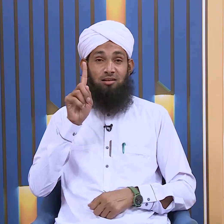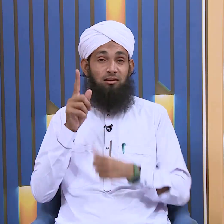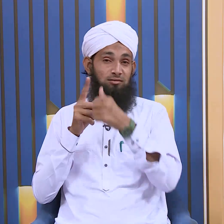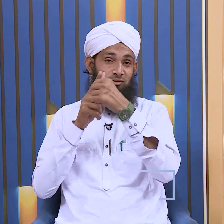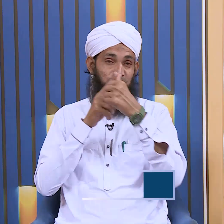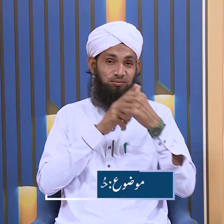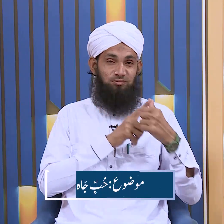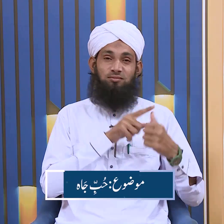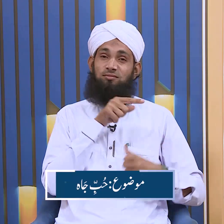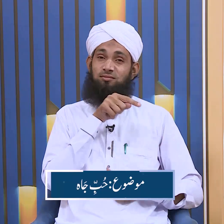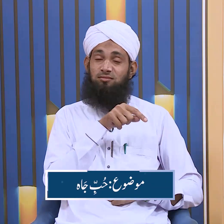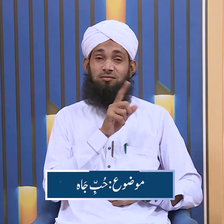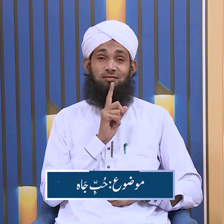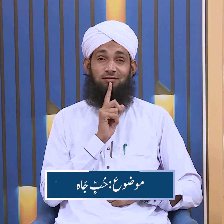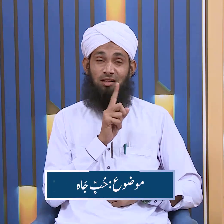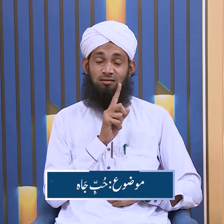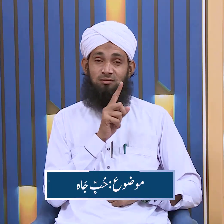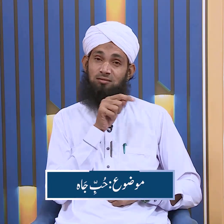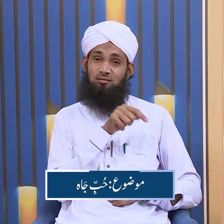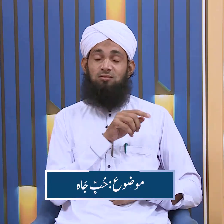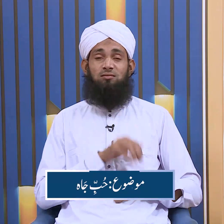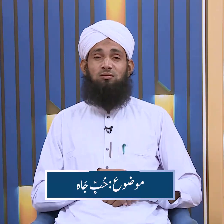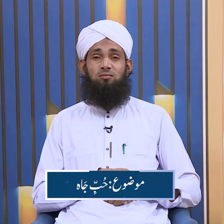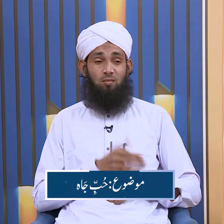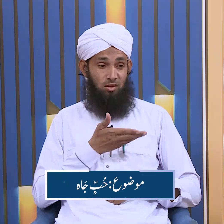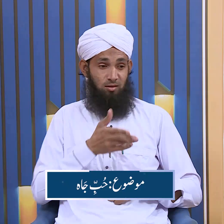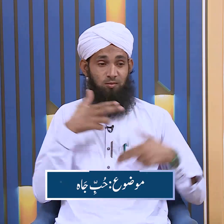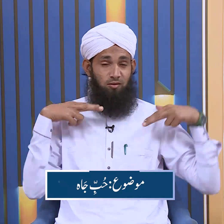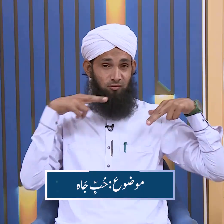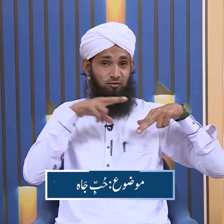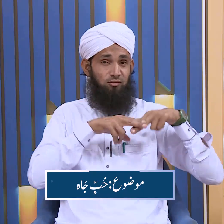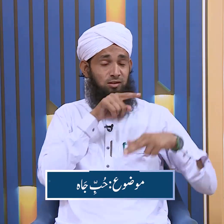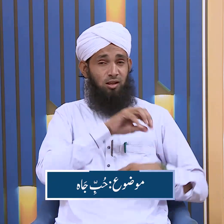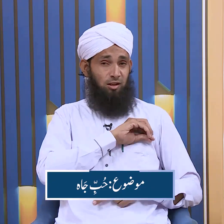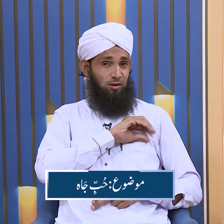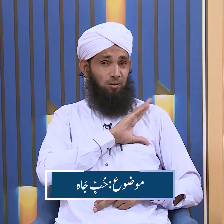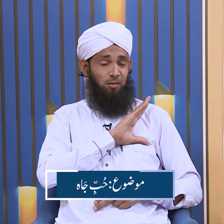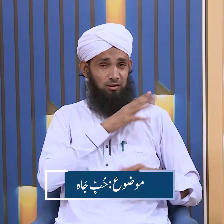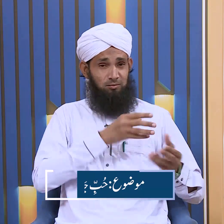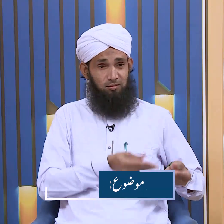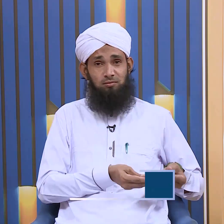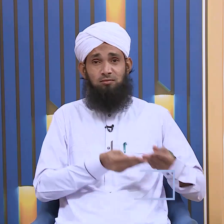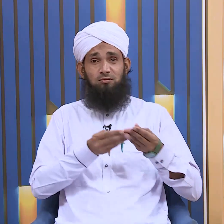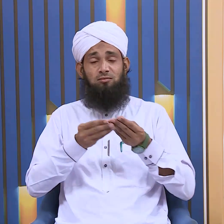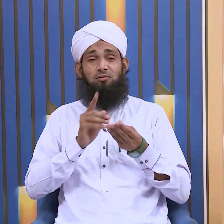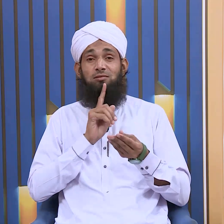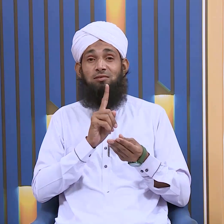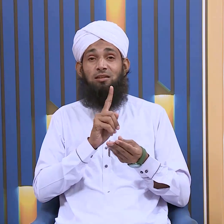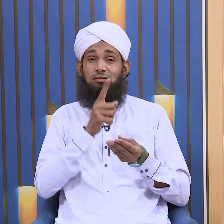ارشاد فرمایا، اے میرے فرشتوں، تم اس کے جو اعمال میری بارگاہ میں پیش کرتے ہو وہ واقعی درست تو